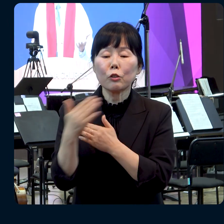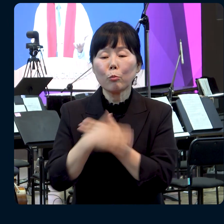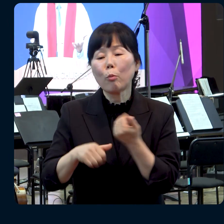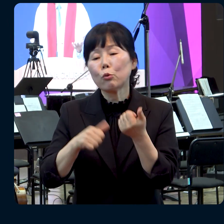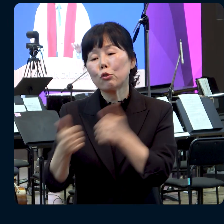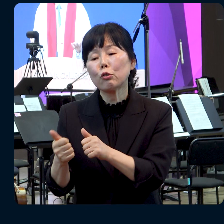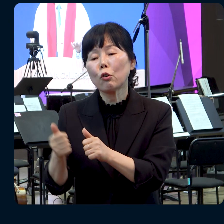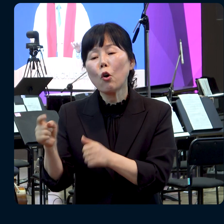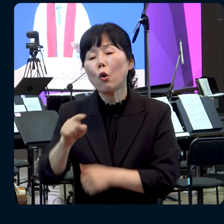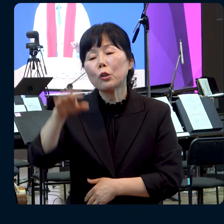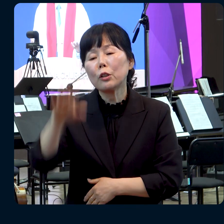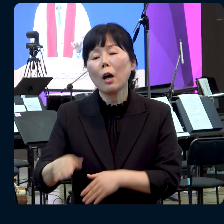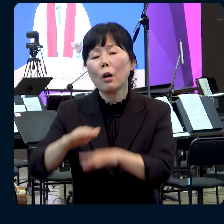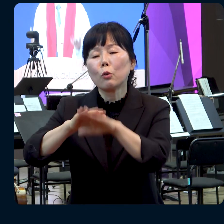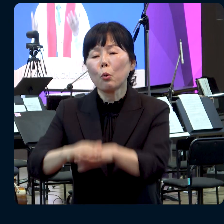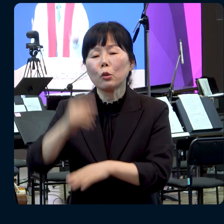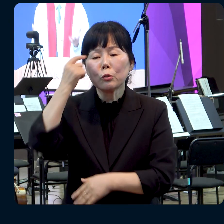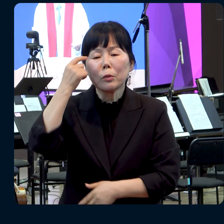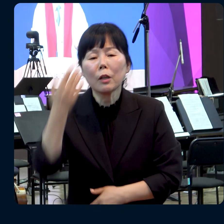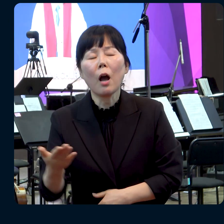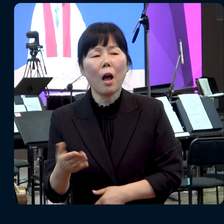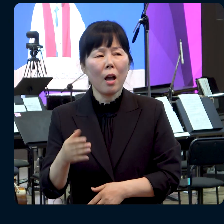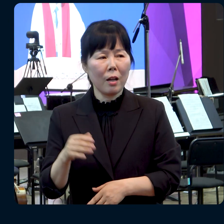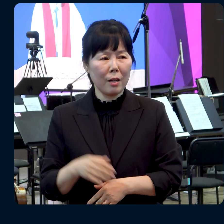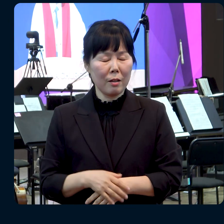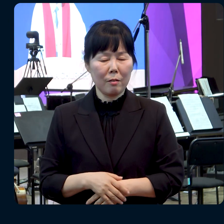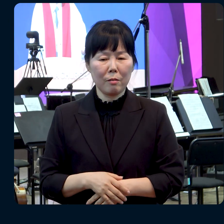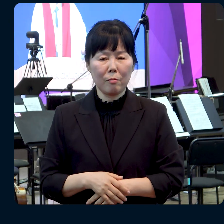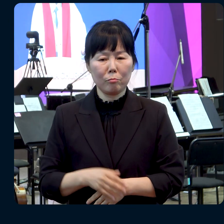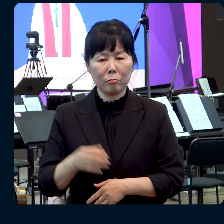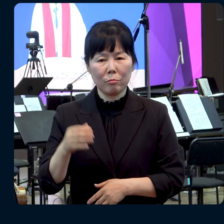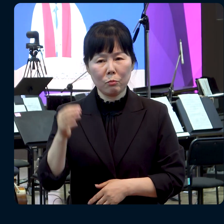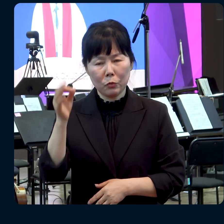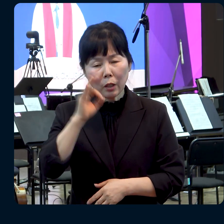있는지 그걸 찾게 해달라고.